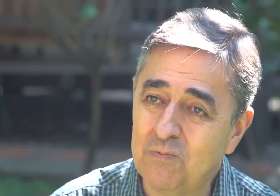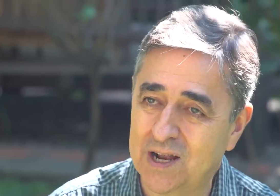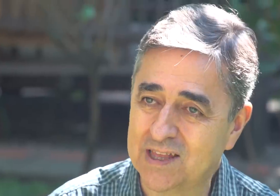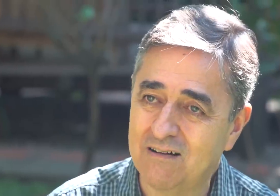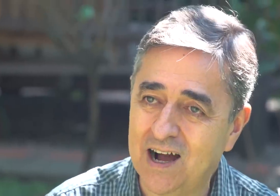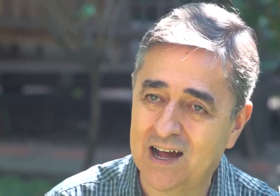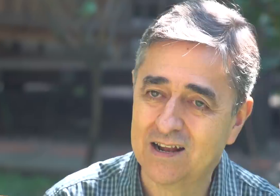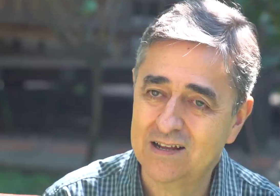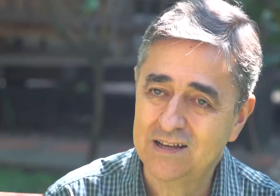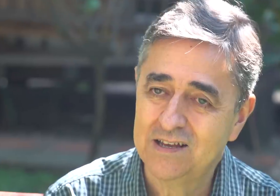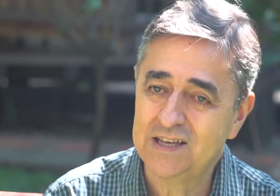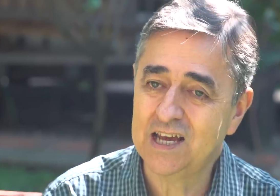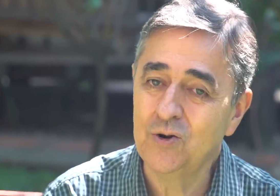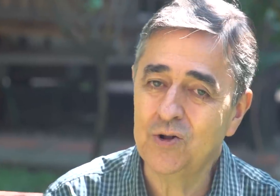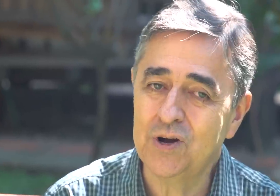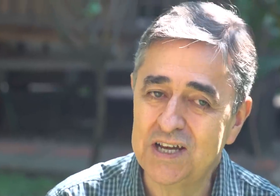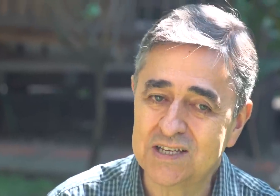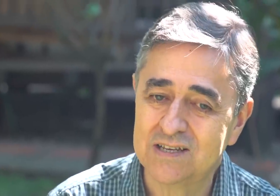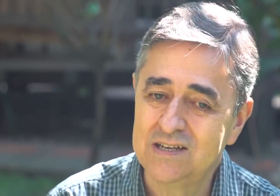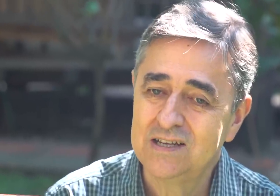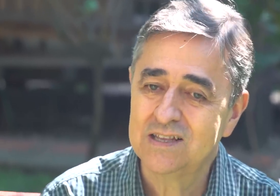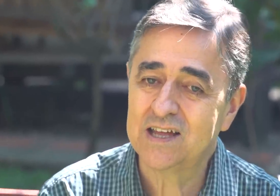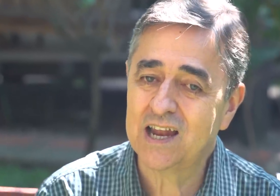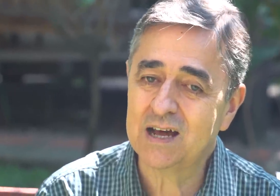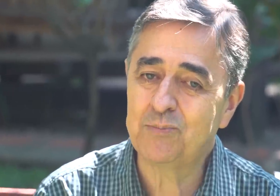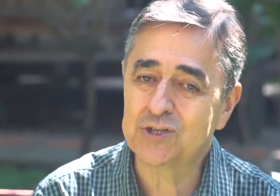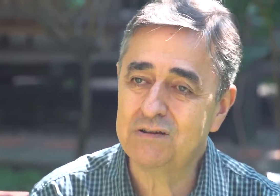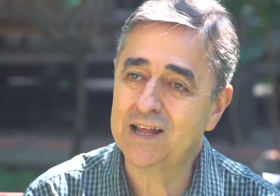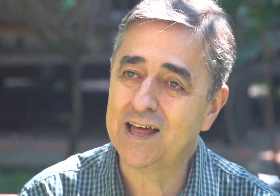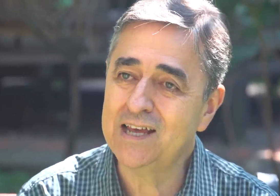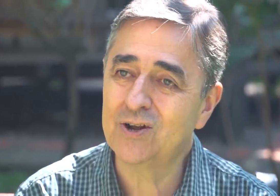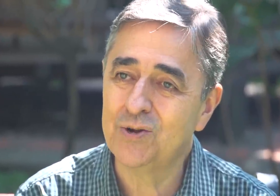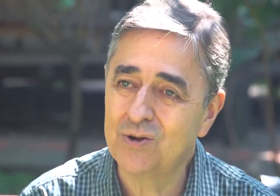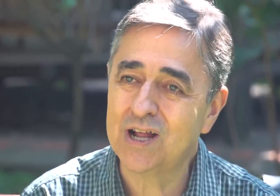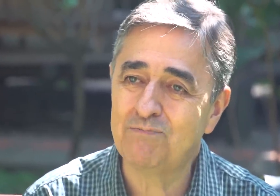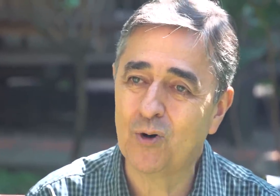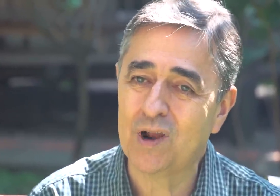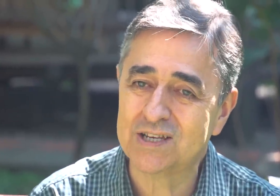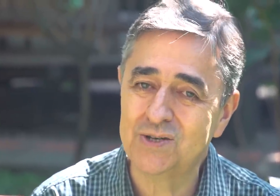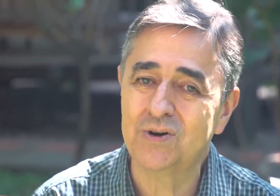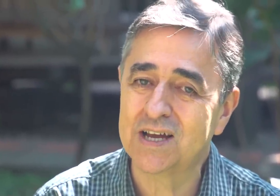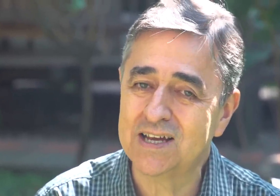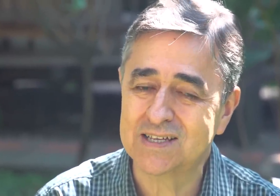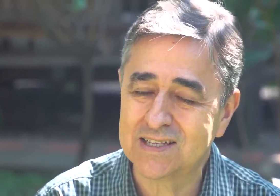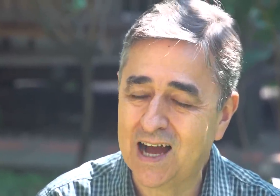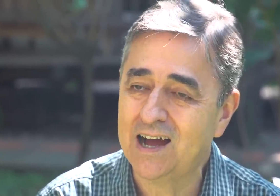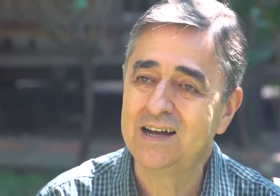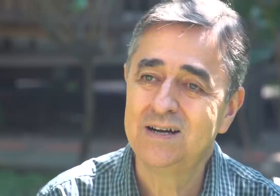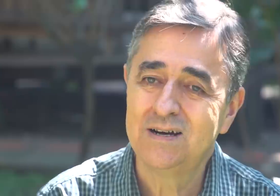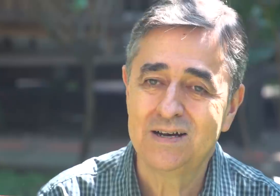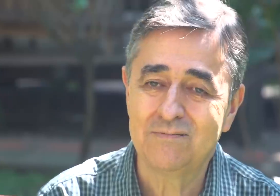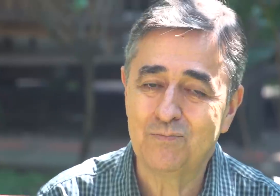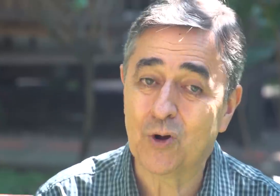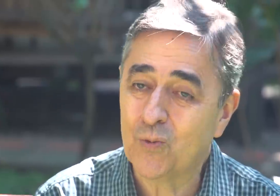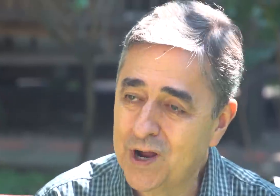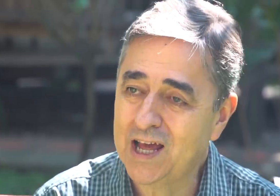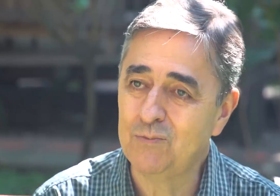para trabajar. Y el uno es tener la posibilidad de incluir una población que está por fuera del mundo